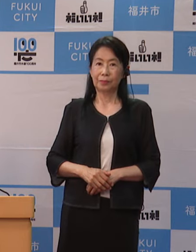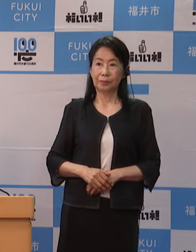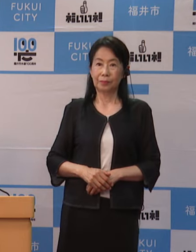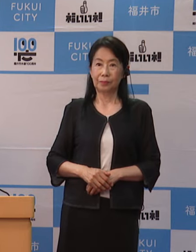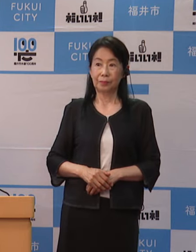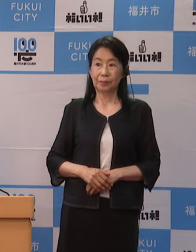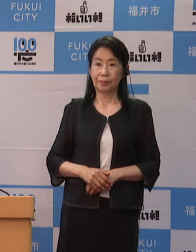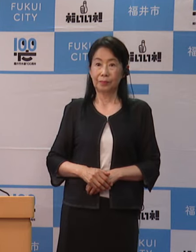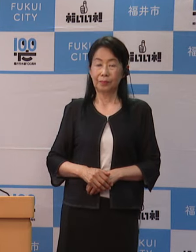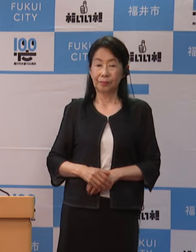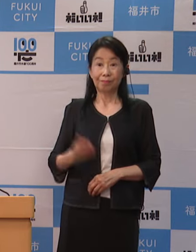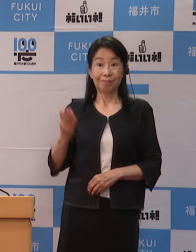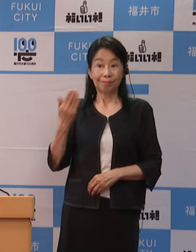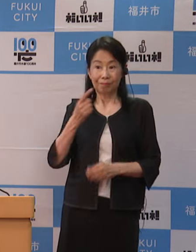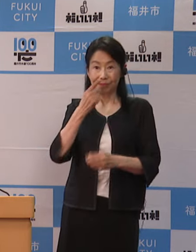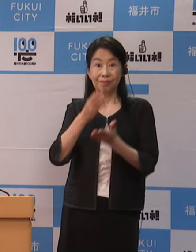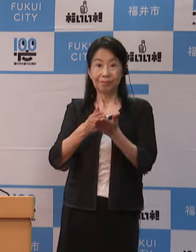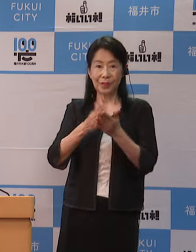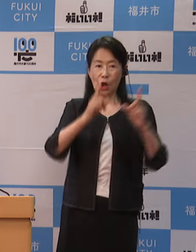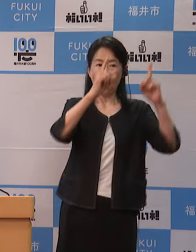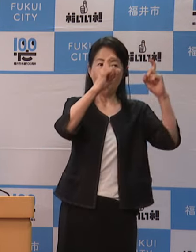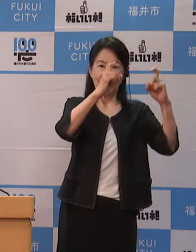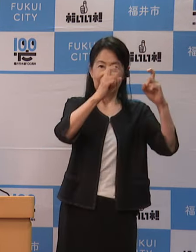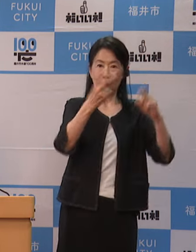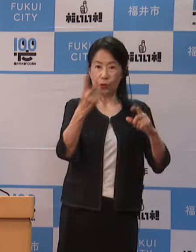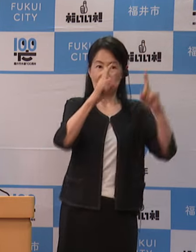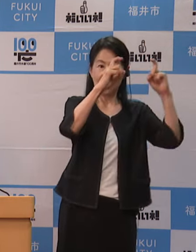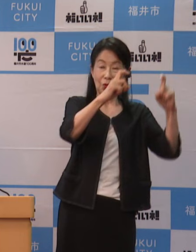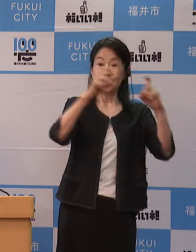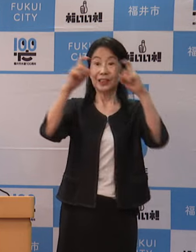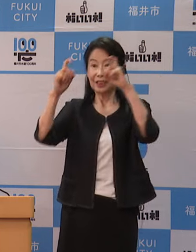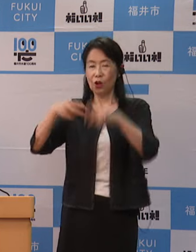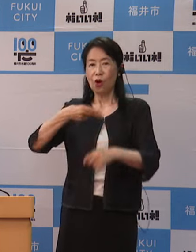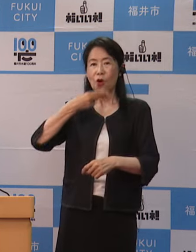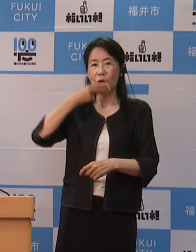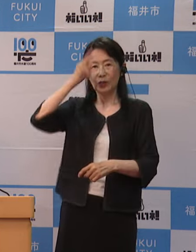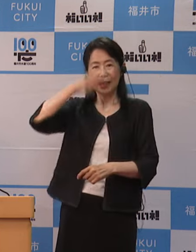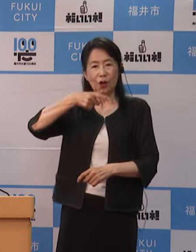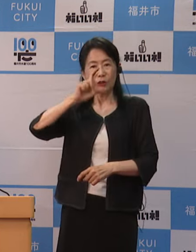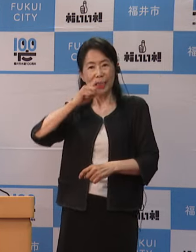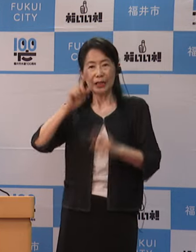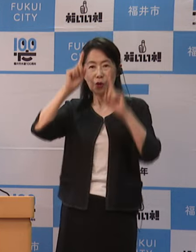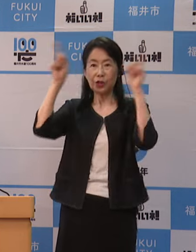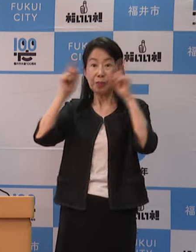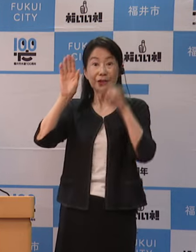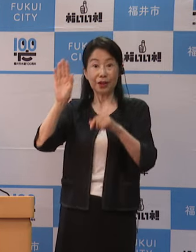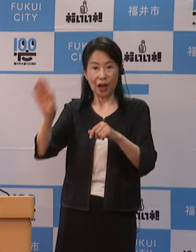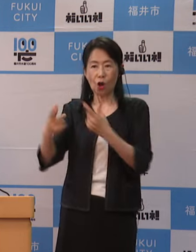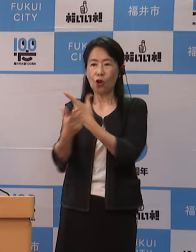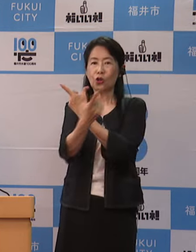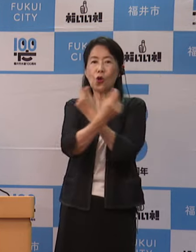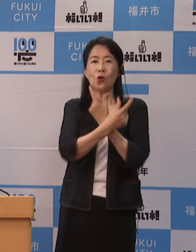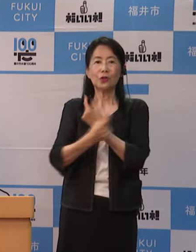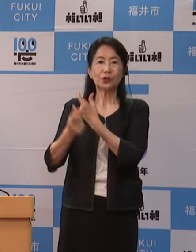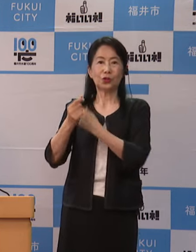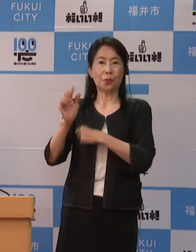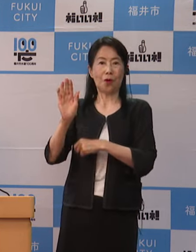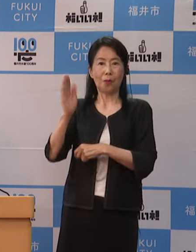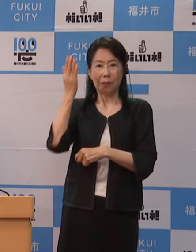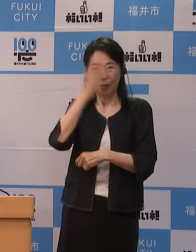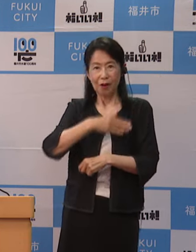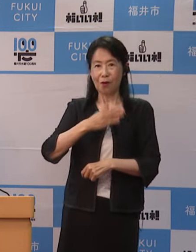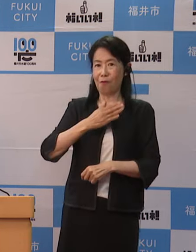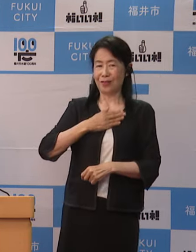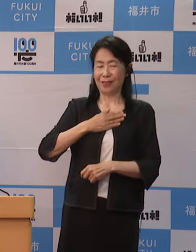先お城が2つあって、あとお酒のイベントをやっているというような、そういった共通点もですね見出